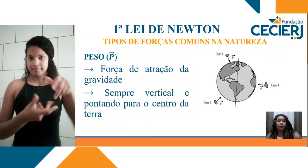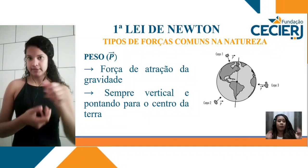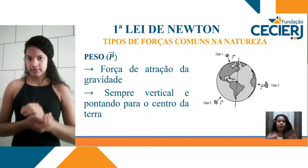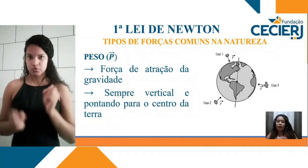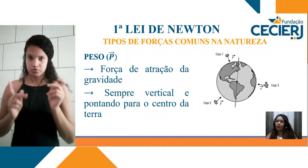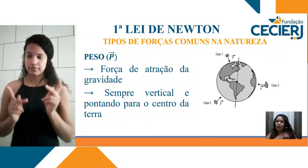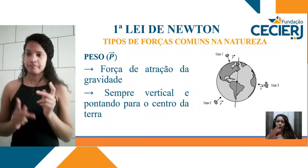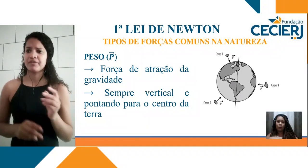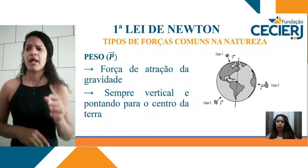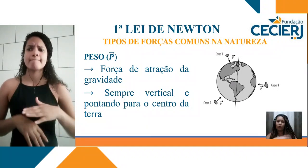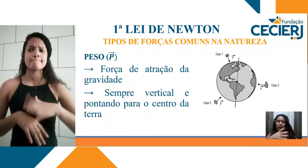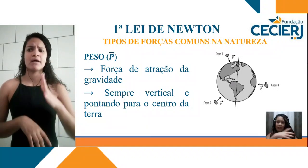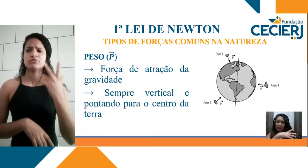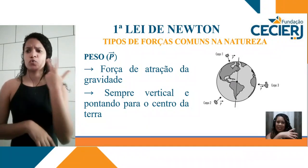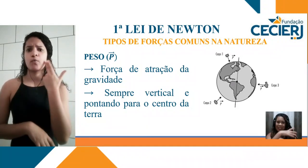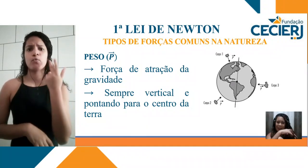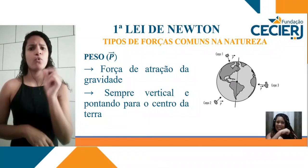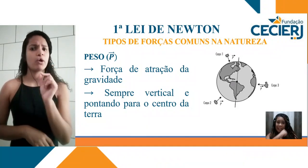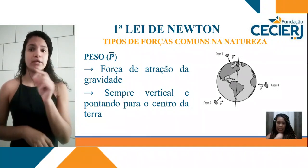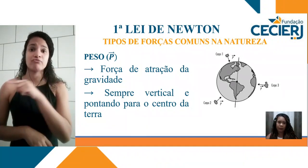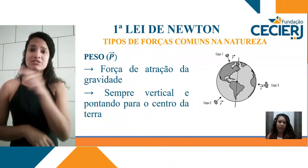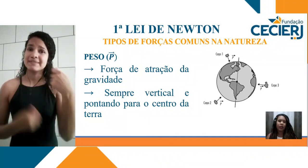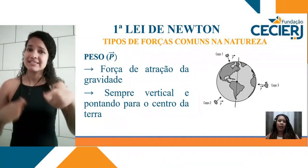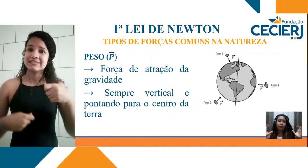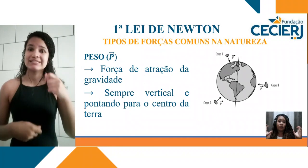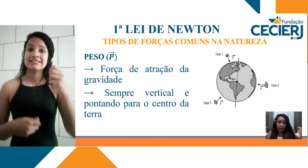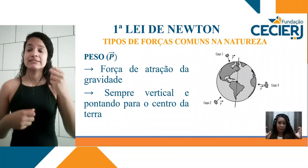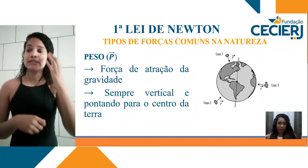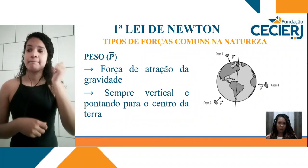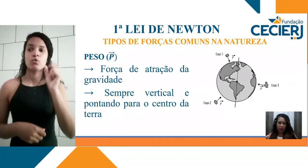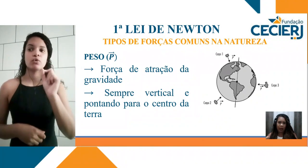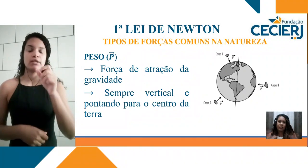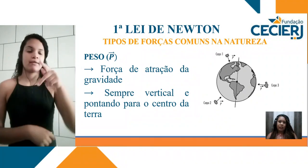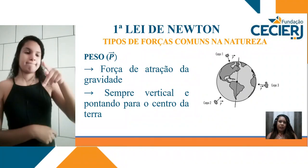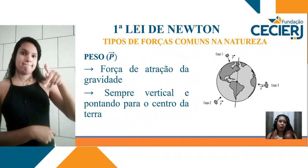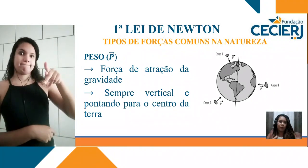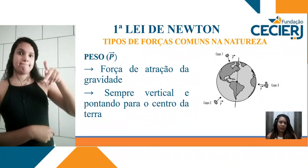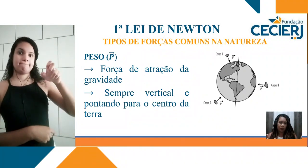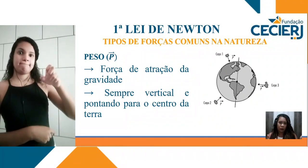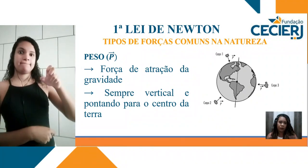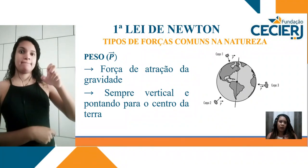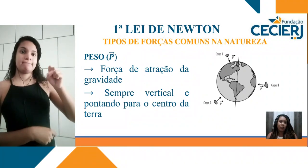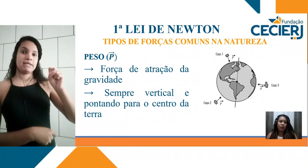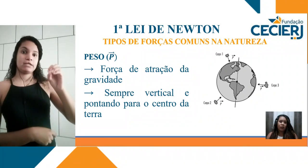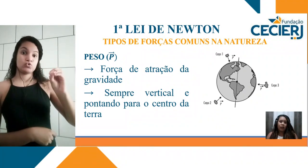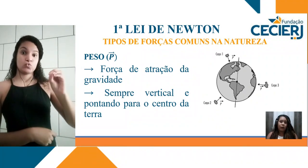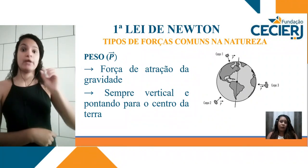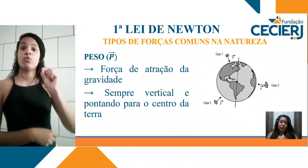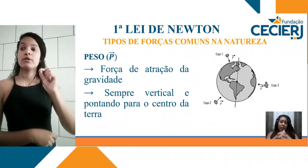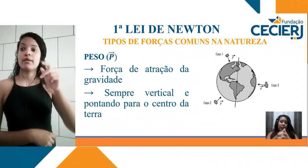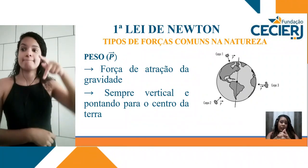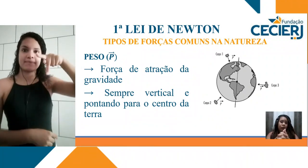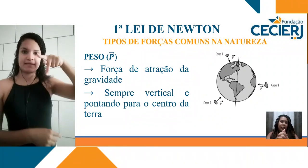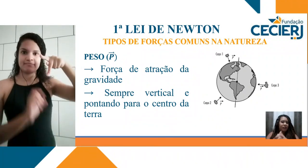A primeira delas, e a mais comum e que você precisa saber sempre, é a força peso. A representação é o pesão. É uma